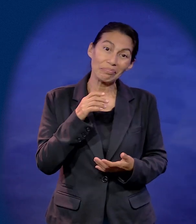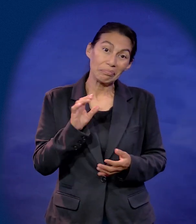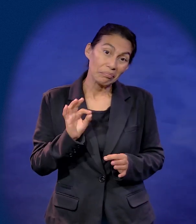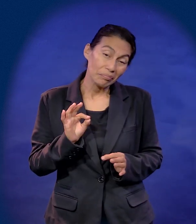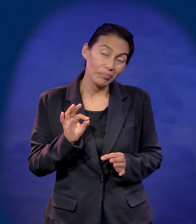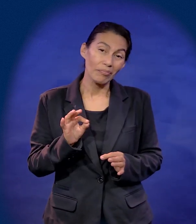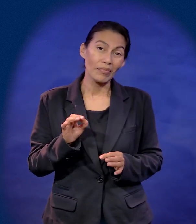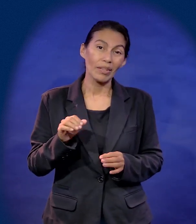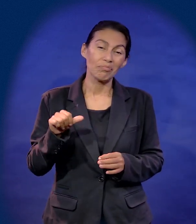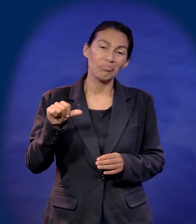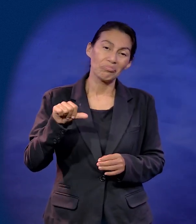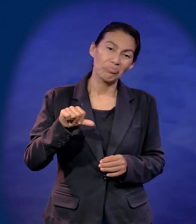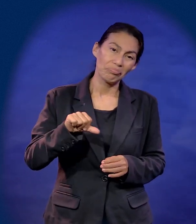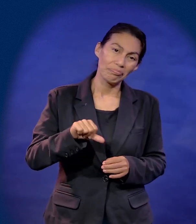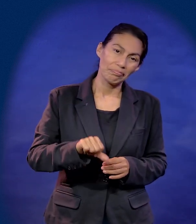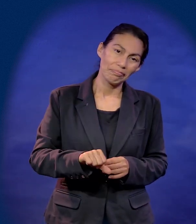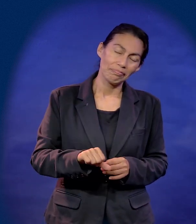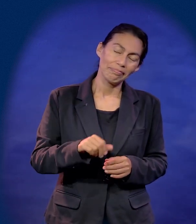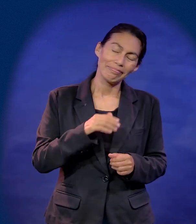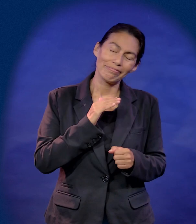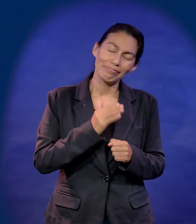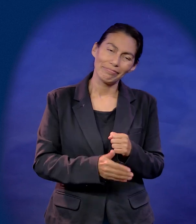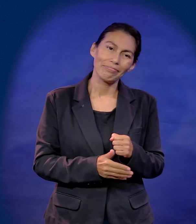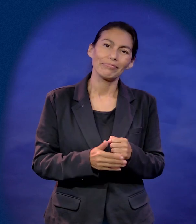Y casi siempre termina mal.